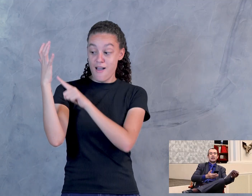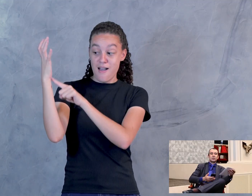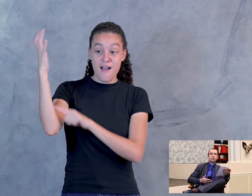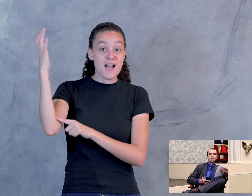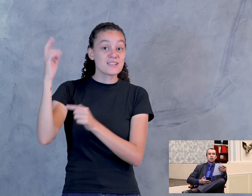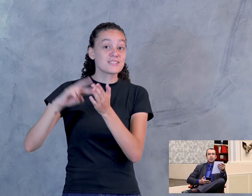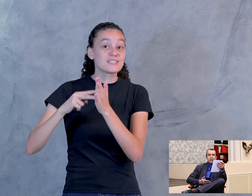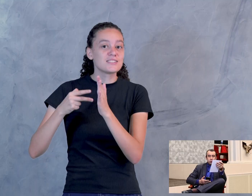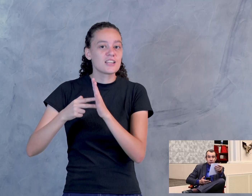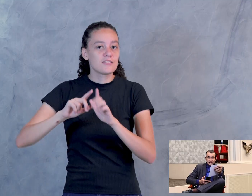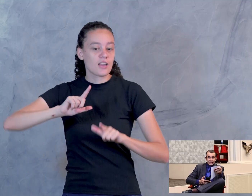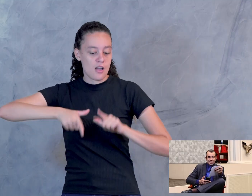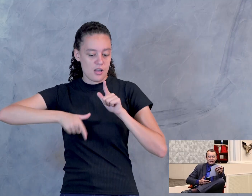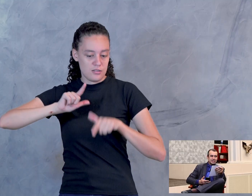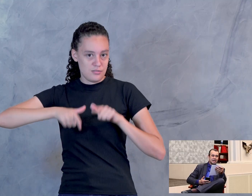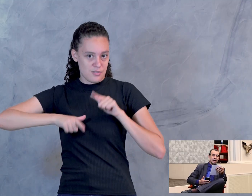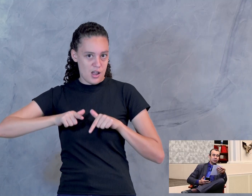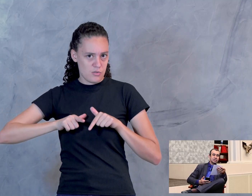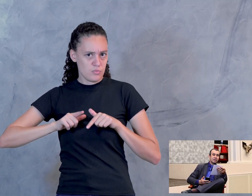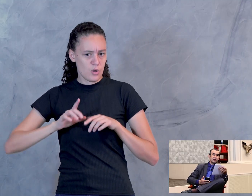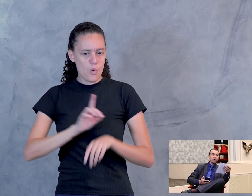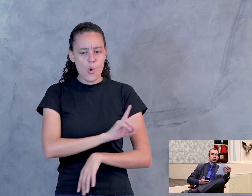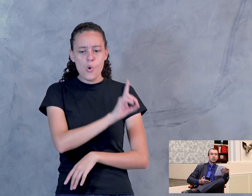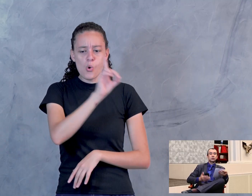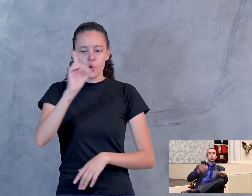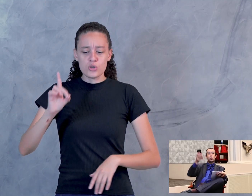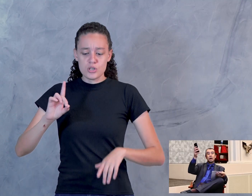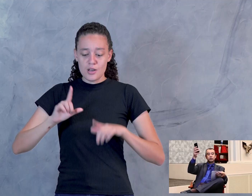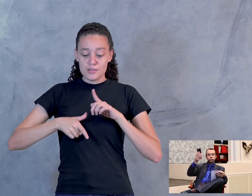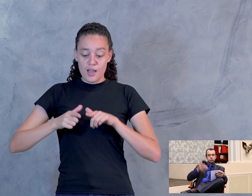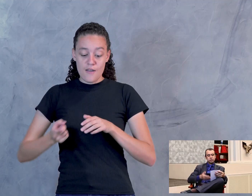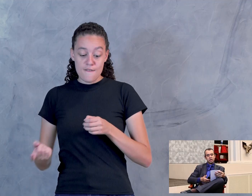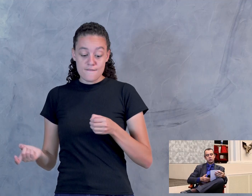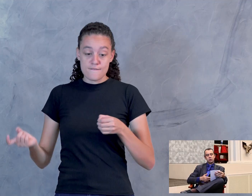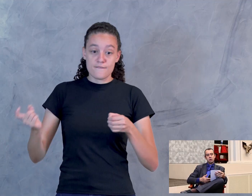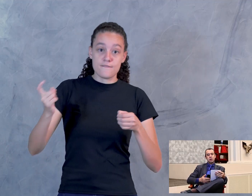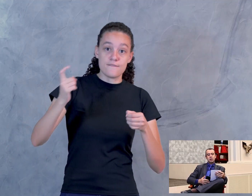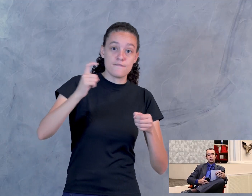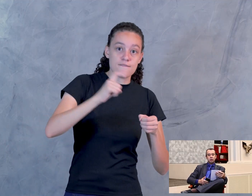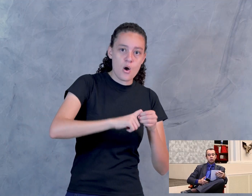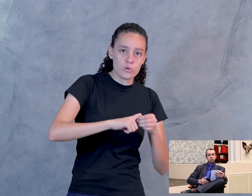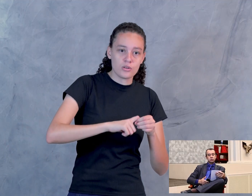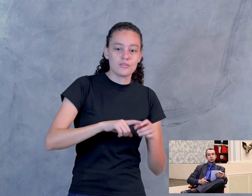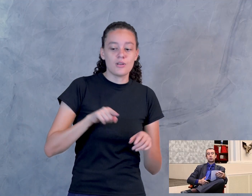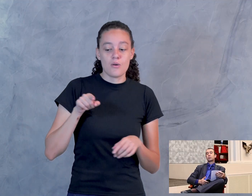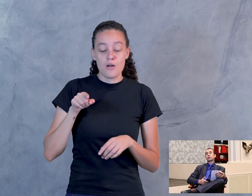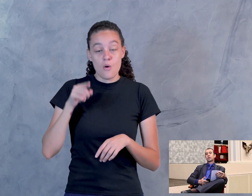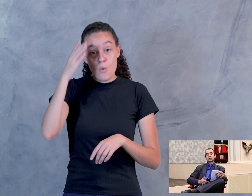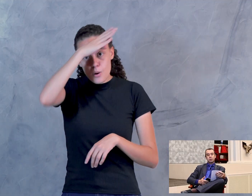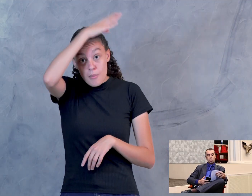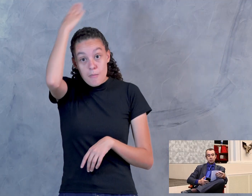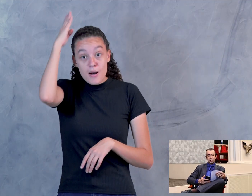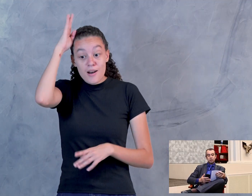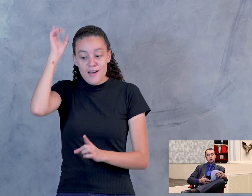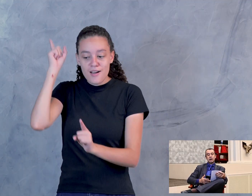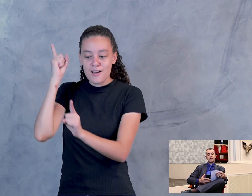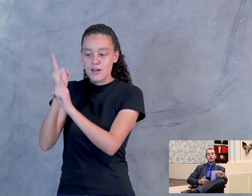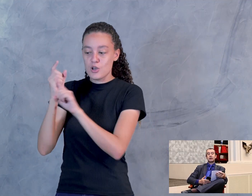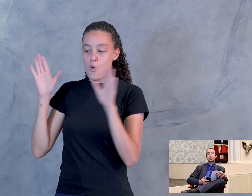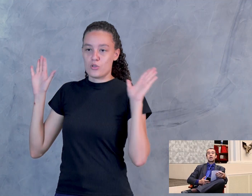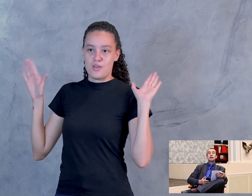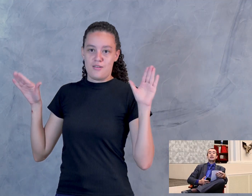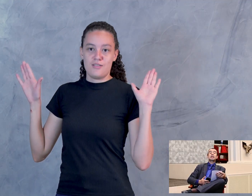é Israel. No dia em que Israel estava voltando, o anjo do Senhor encontrou-se com o profeta irmão Brana